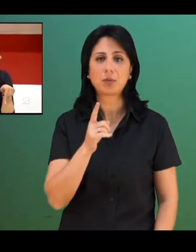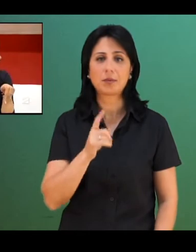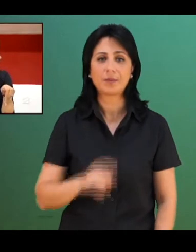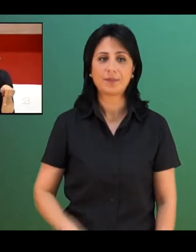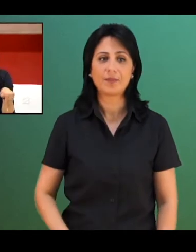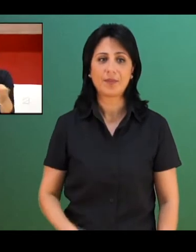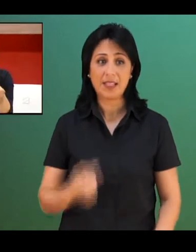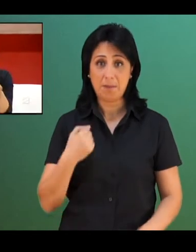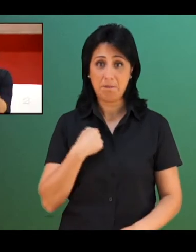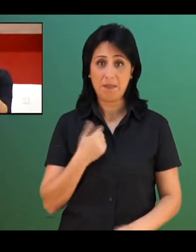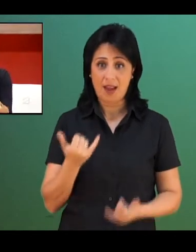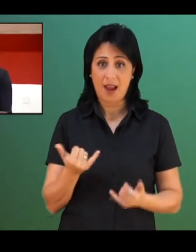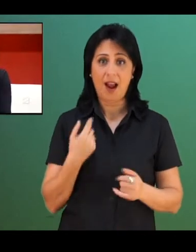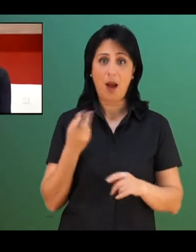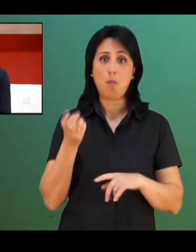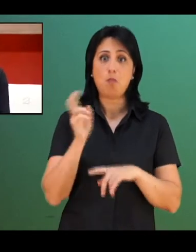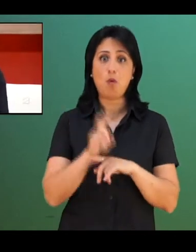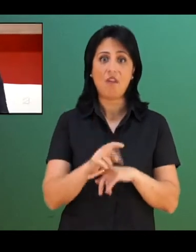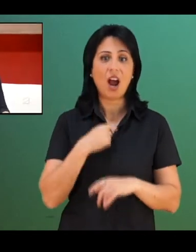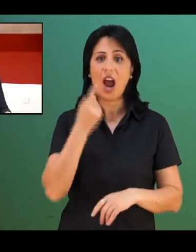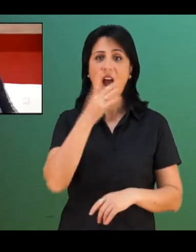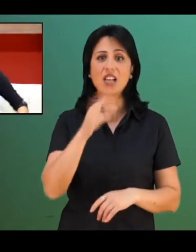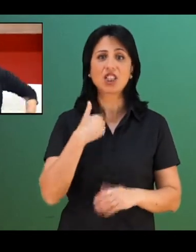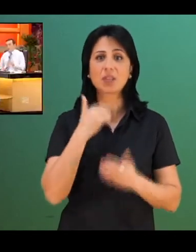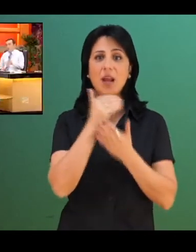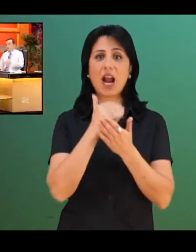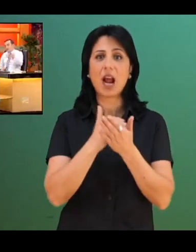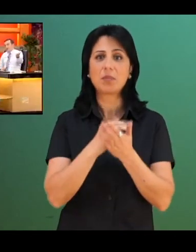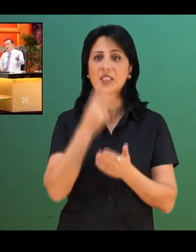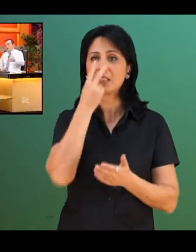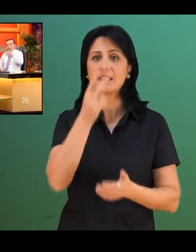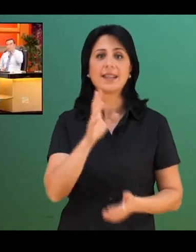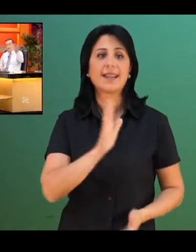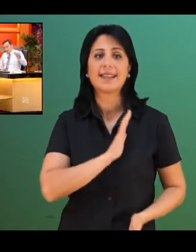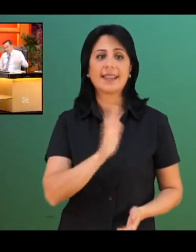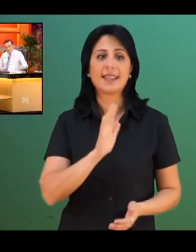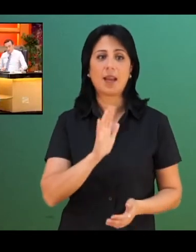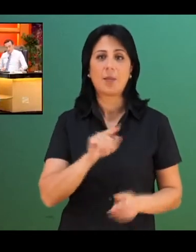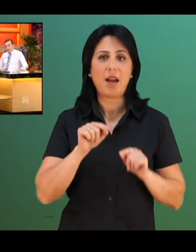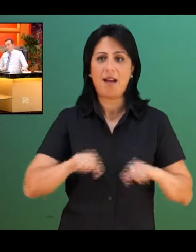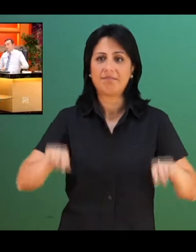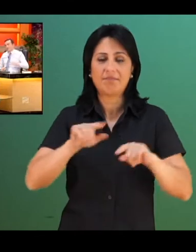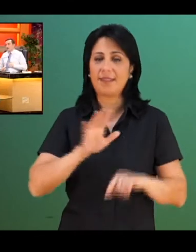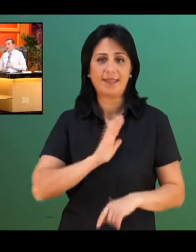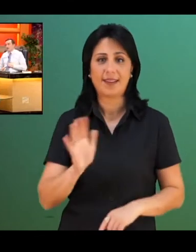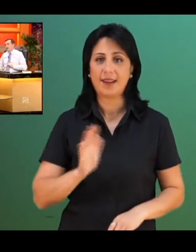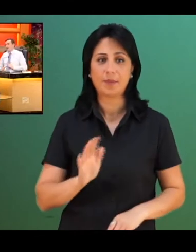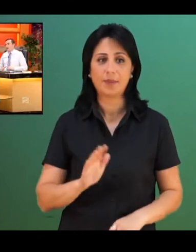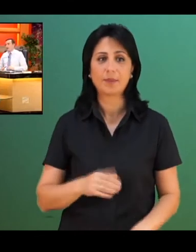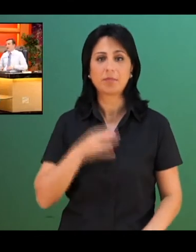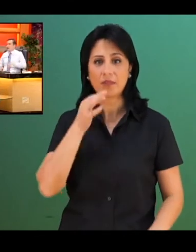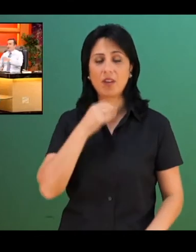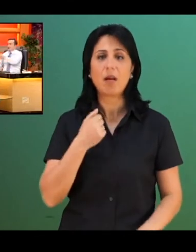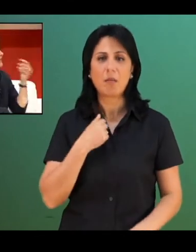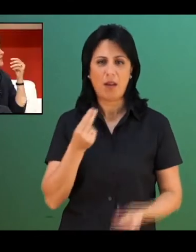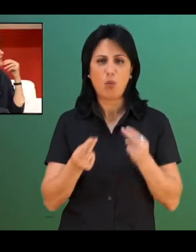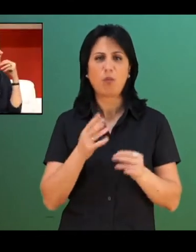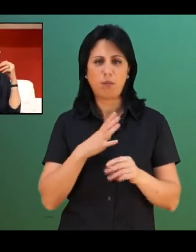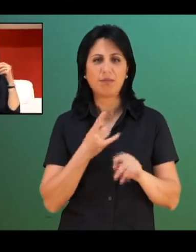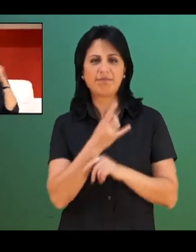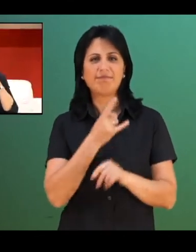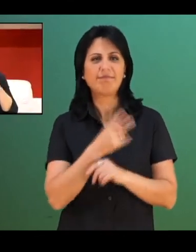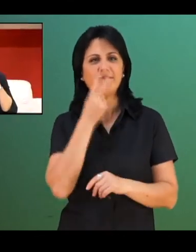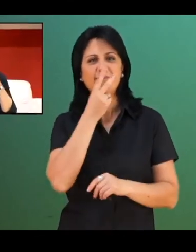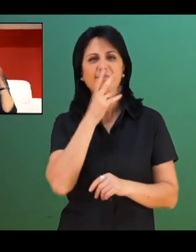გადაცემა ნანახი არ ქონია და დაკავურებს. ესე მითხრეს. მაგრამ მე ხუბრობდი კიდე თქვენ გადაცემაზე. გადაცემა. კი, კი, რა სამომავლო. აი, შენც არ